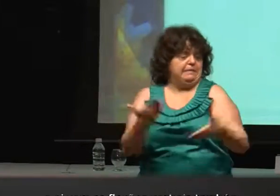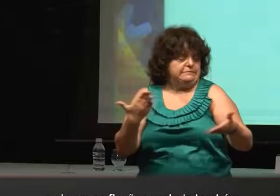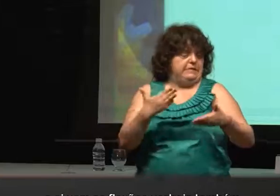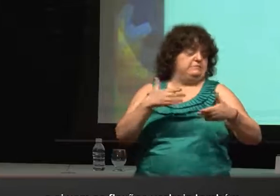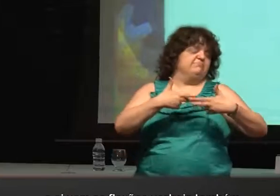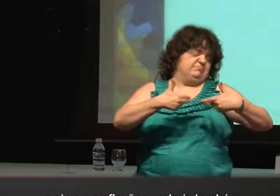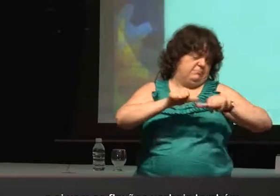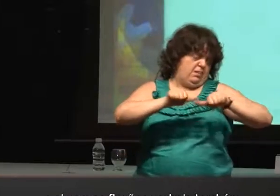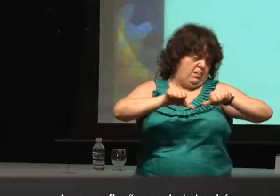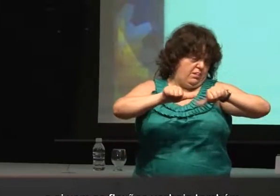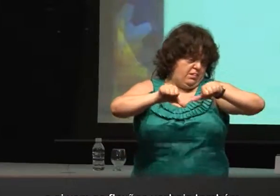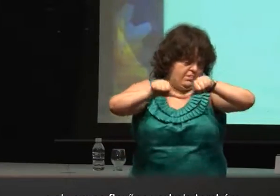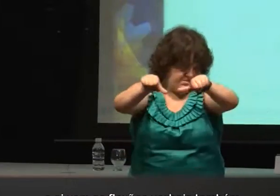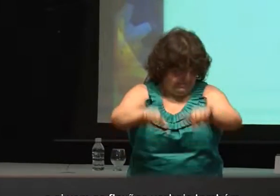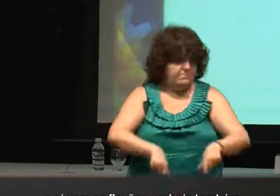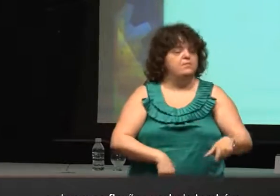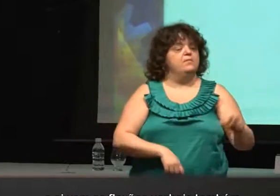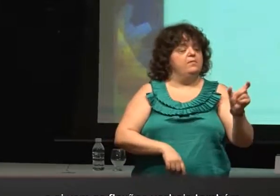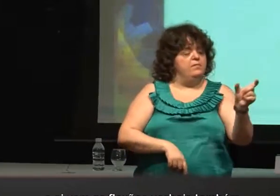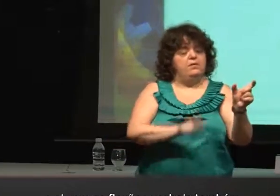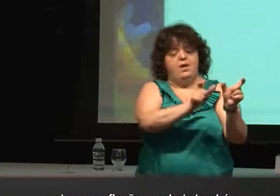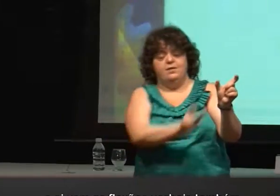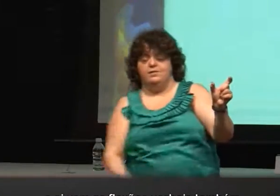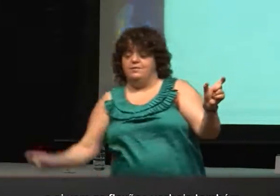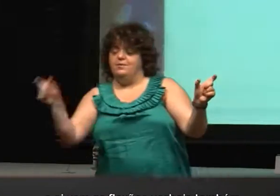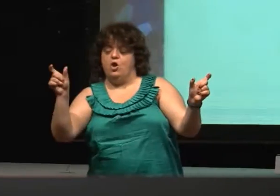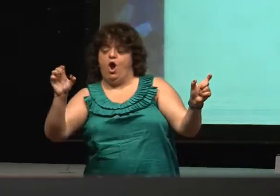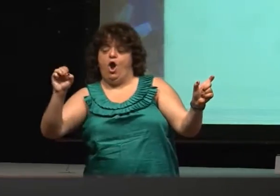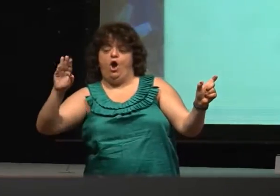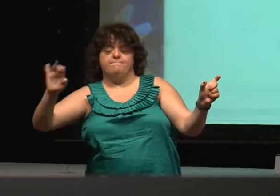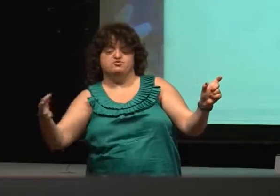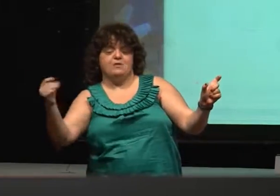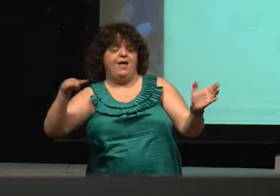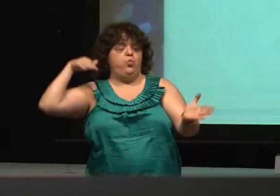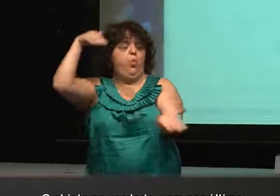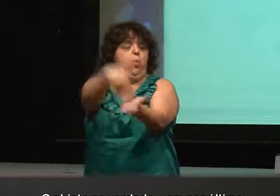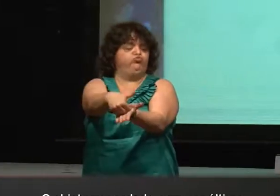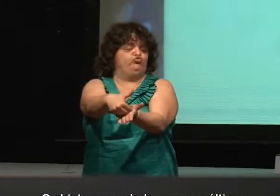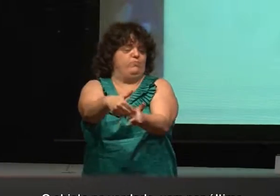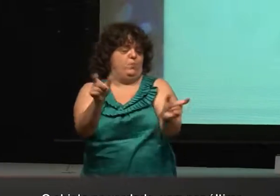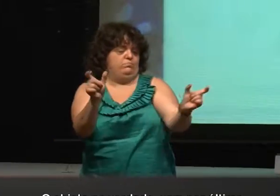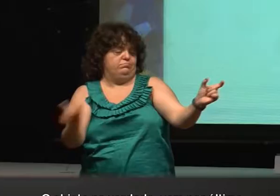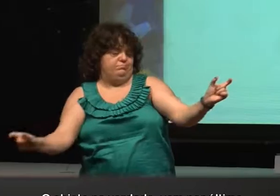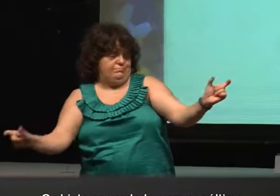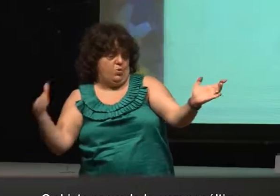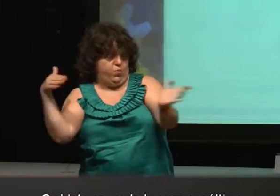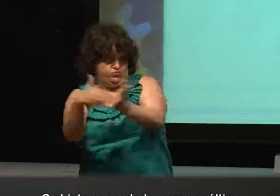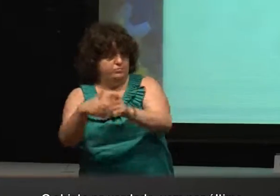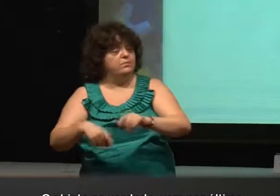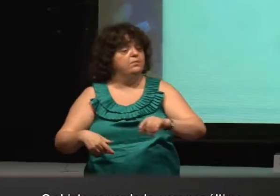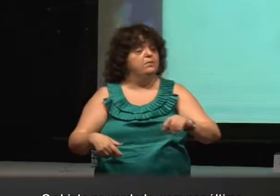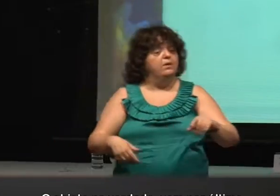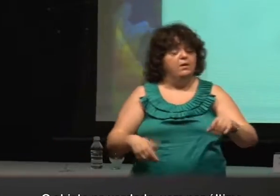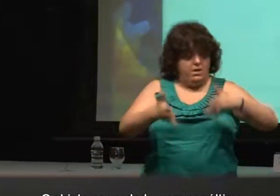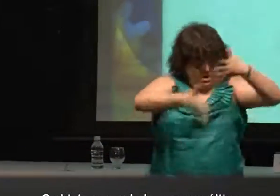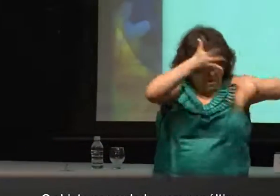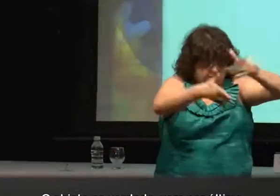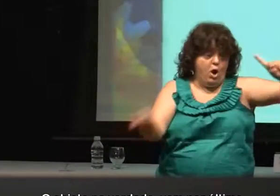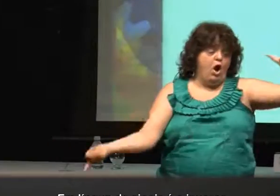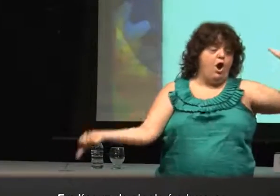e aí vem as flexões verbais também. O objeto, ele na verdade vem por último.